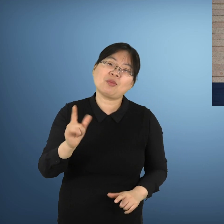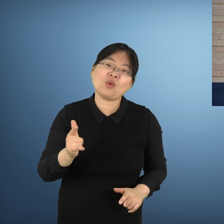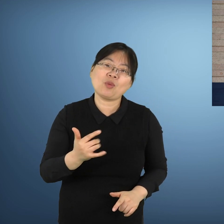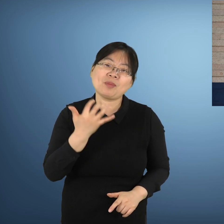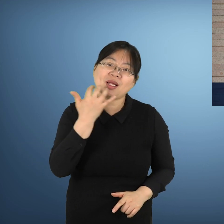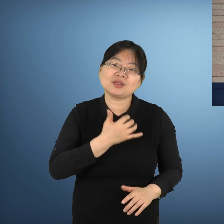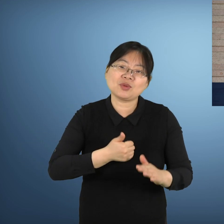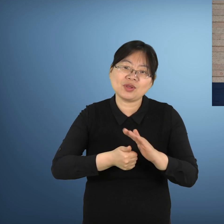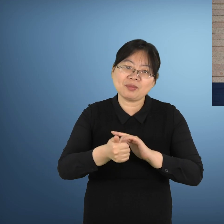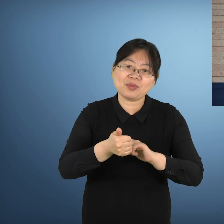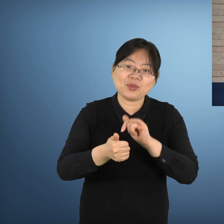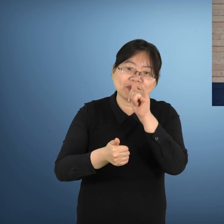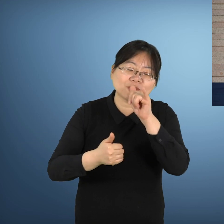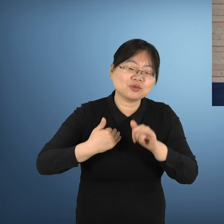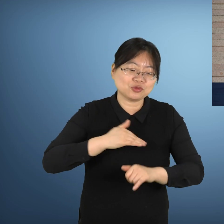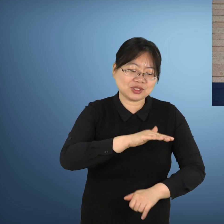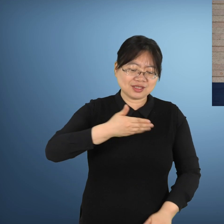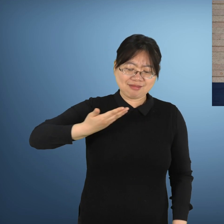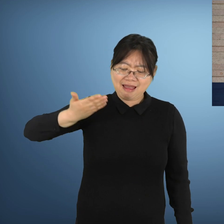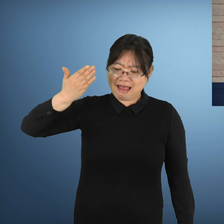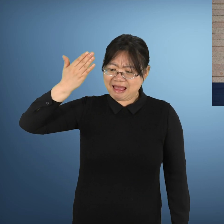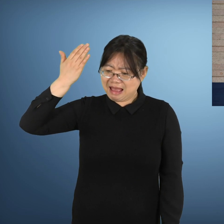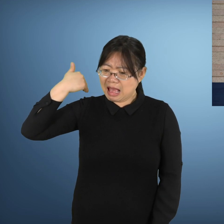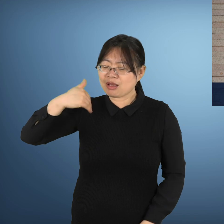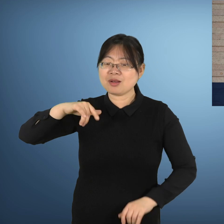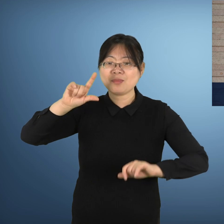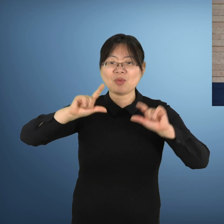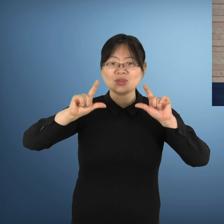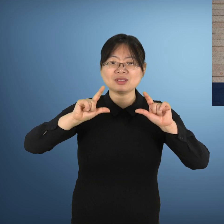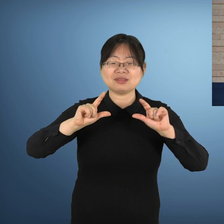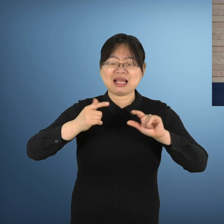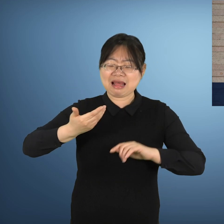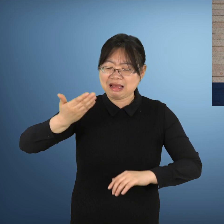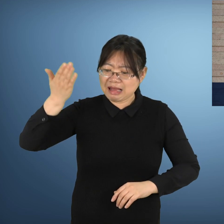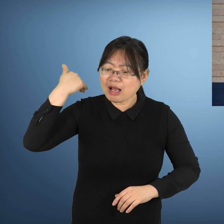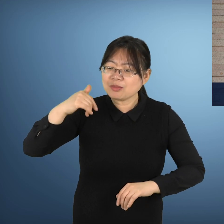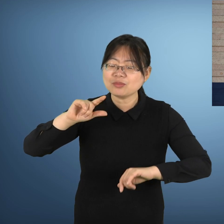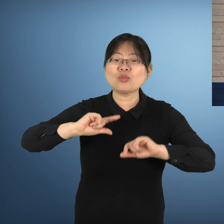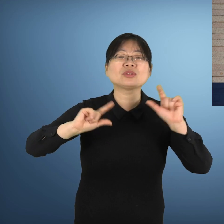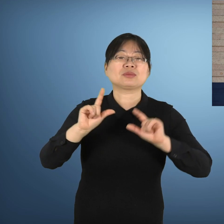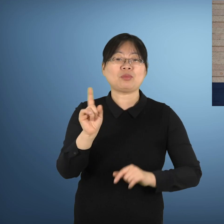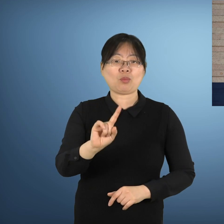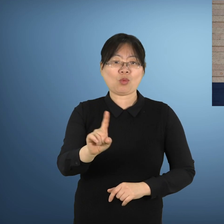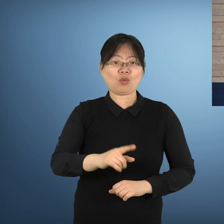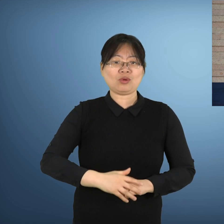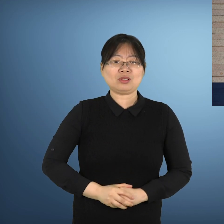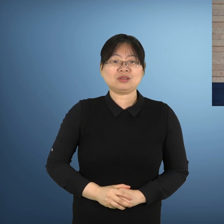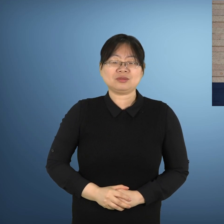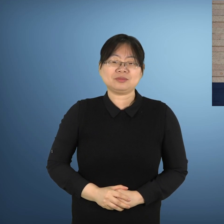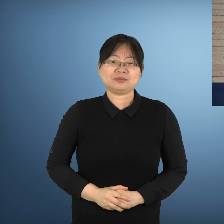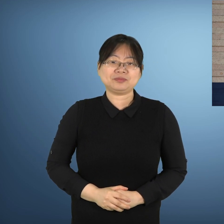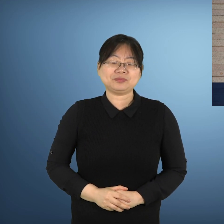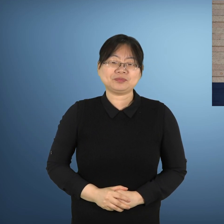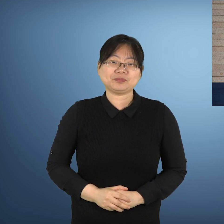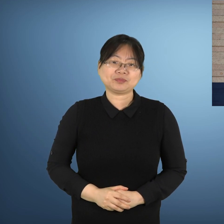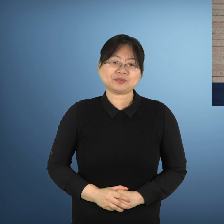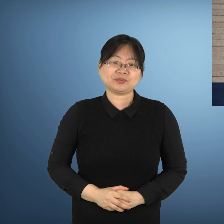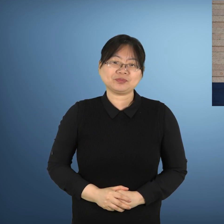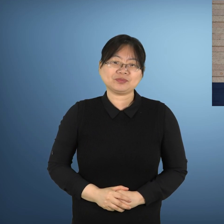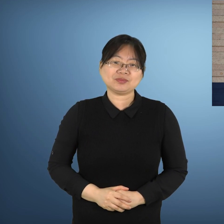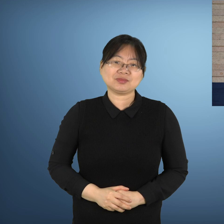베드로를 대표하는 우리의 과거의 모습이, 얼마 전까지의 모습이 어떠했다는 겁니까? 바로